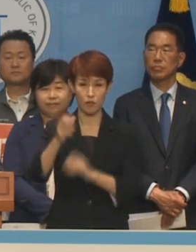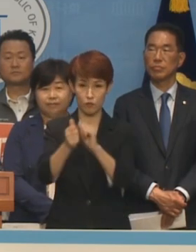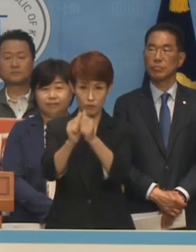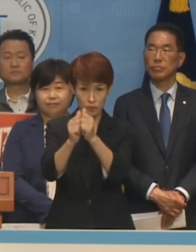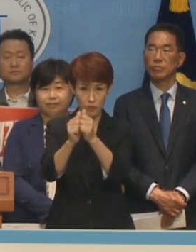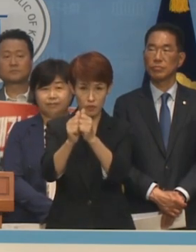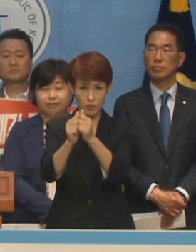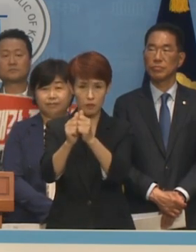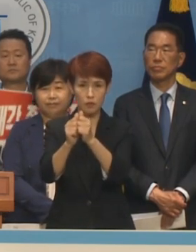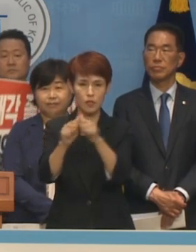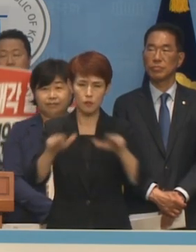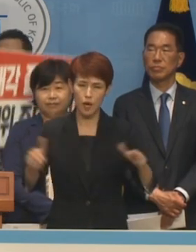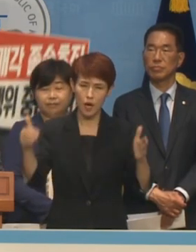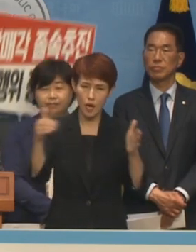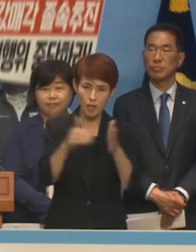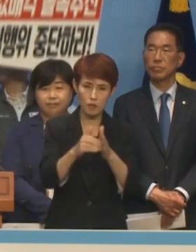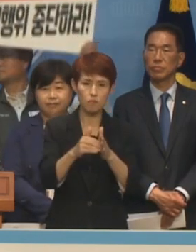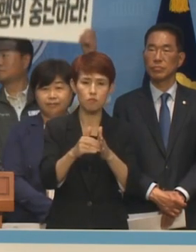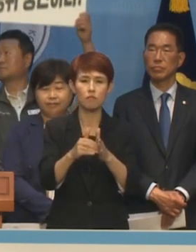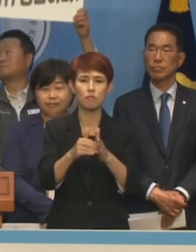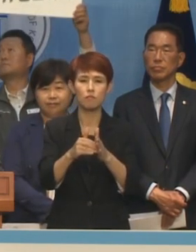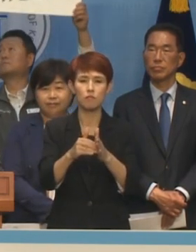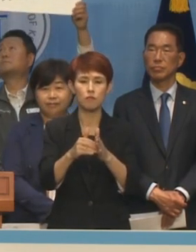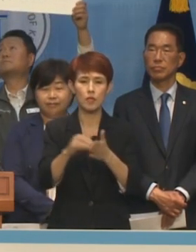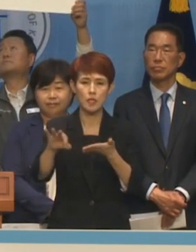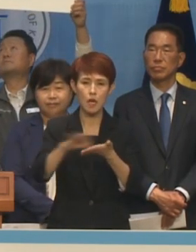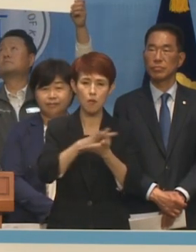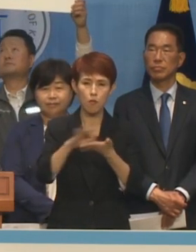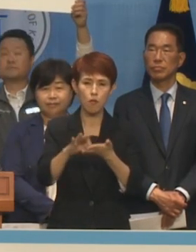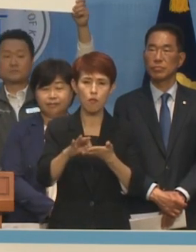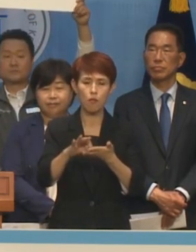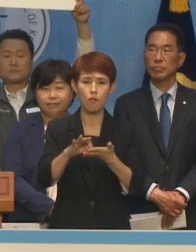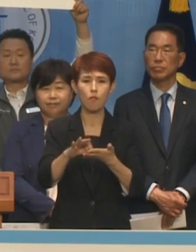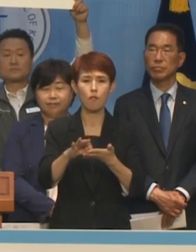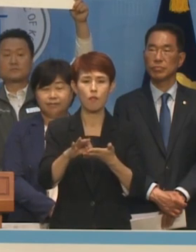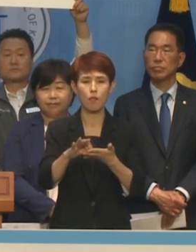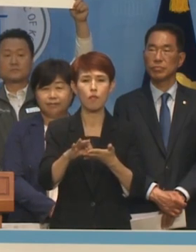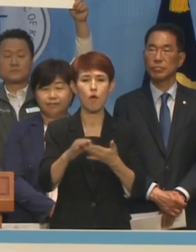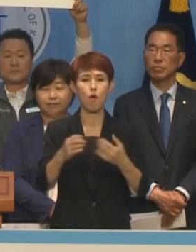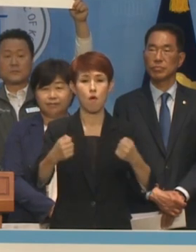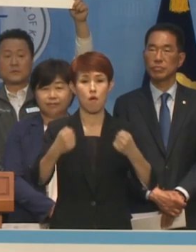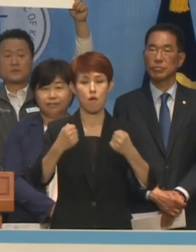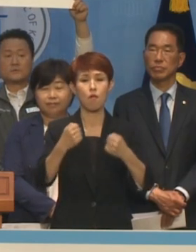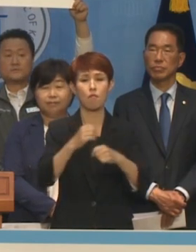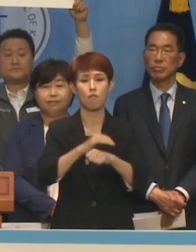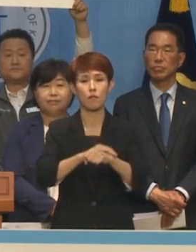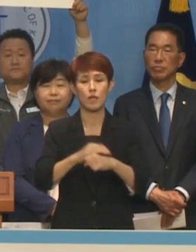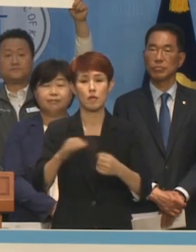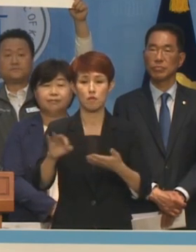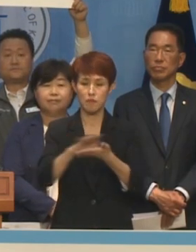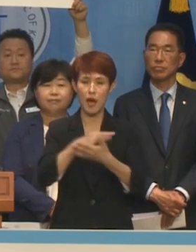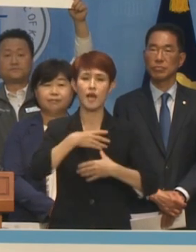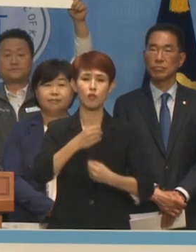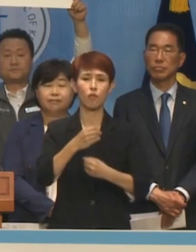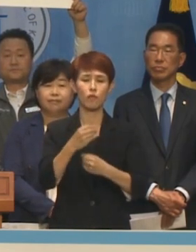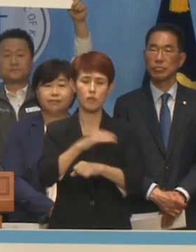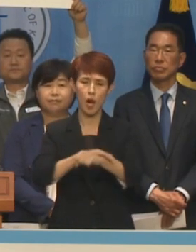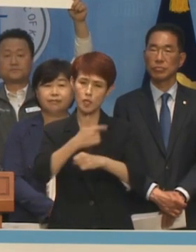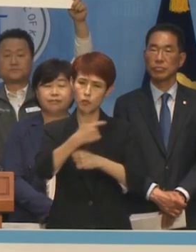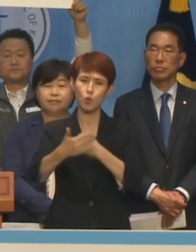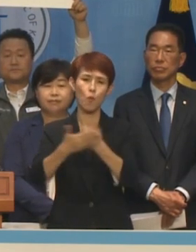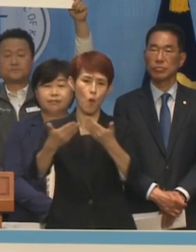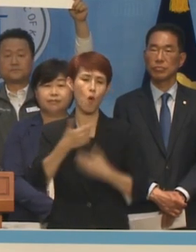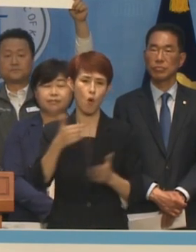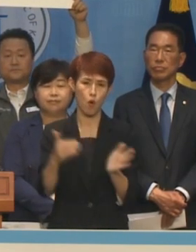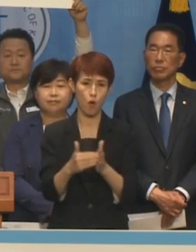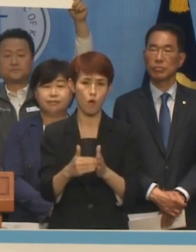지금까지 한전의 재무 건전성에 큰 도움이 되어왔다. 작년 한 해 한전이 한전 KDN으로부터